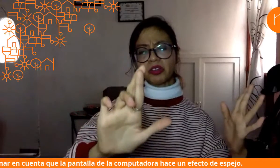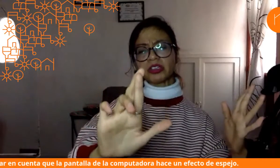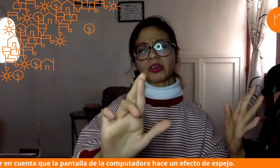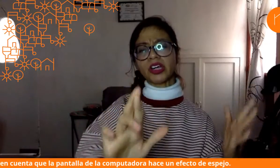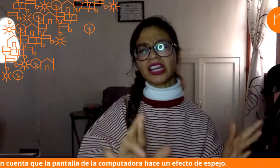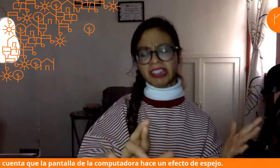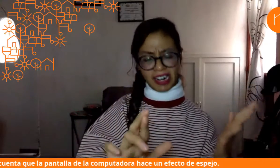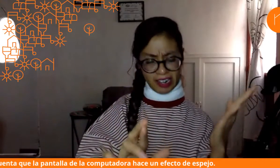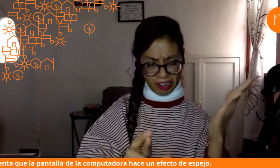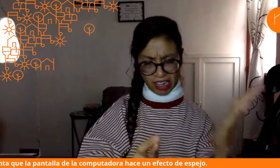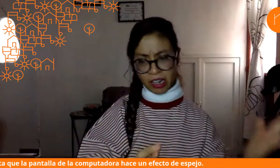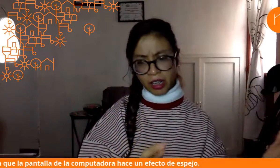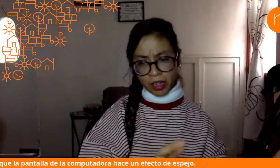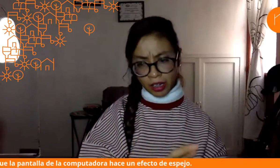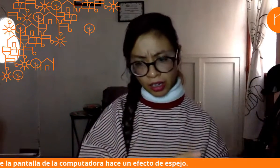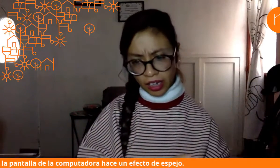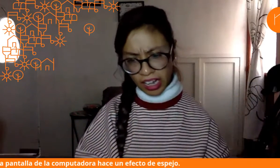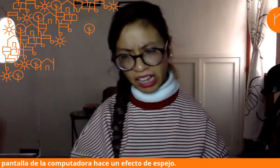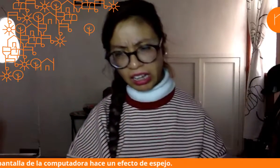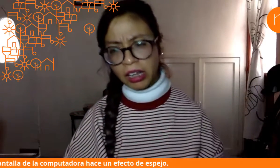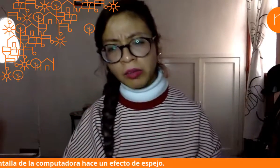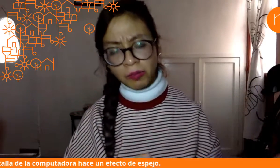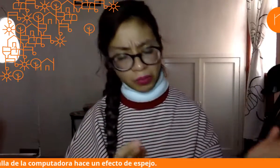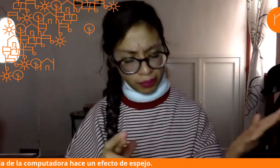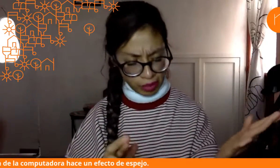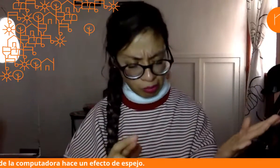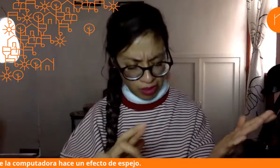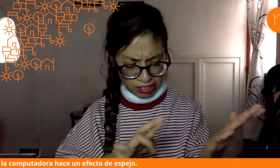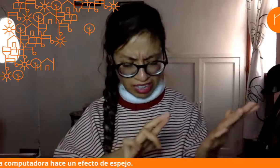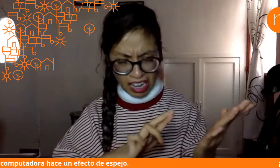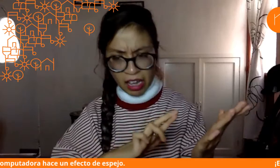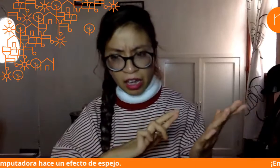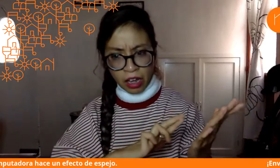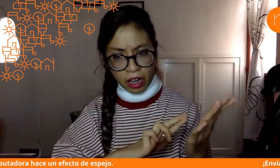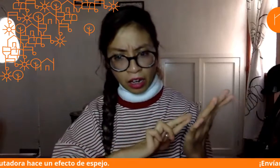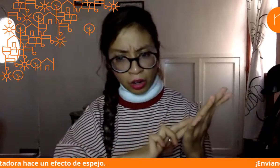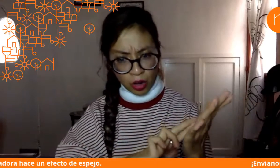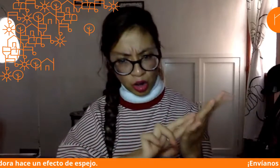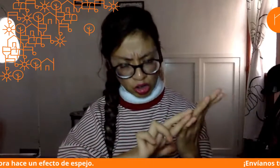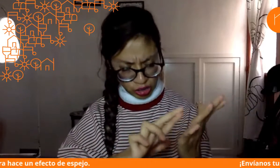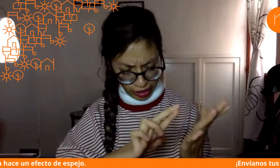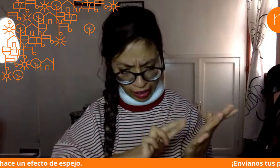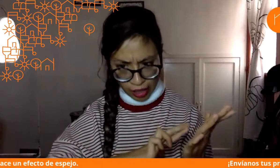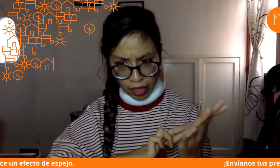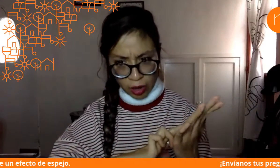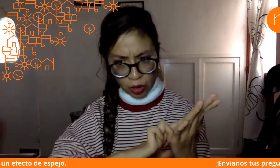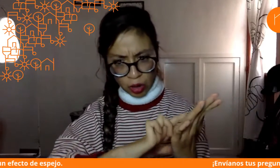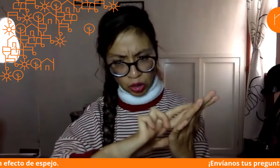Entonces con letra R y mi mano base, rosa,